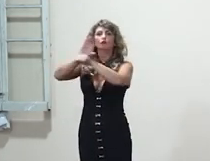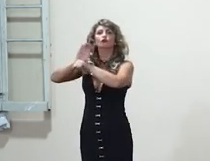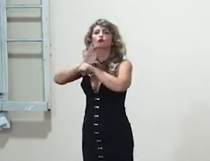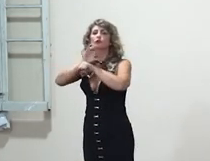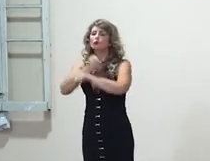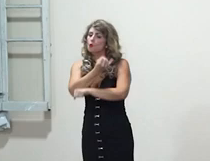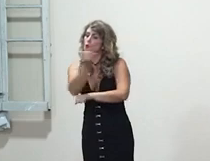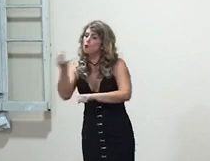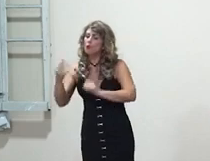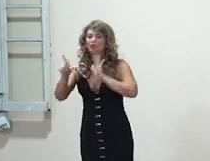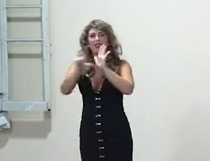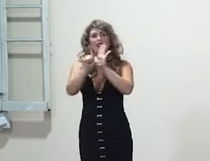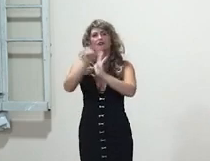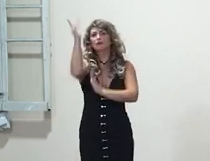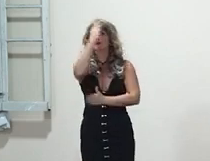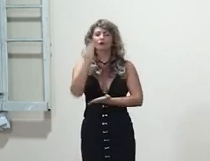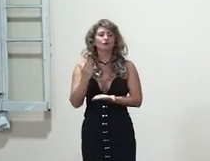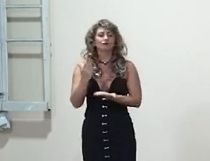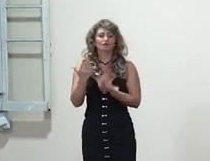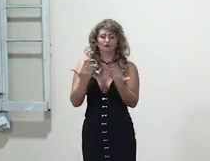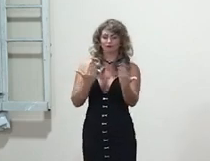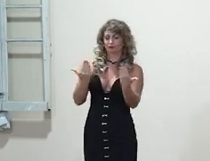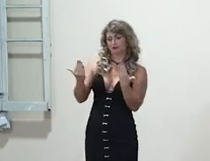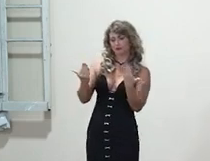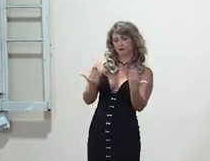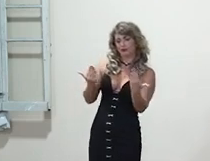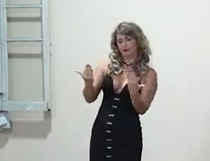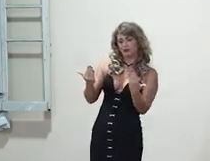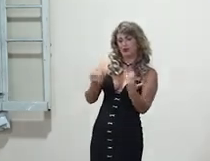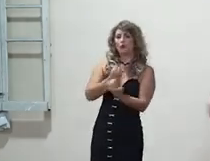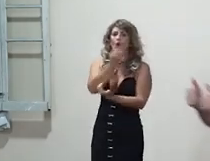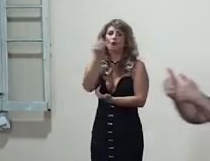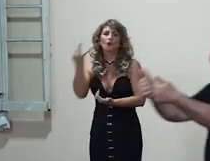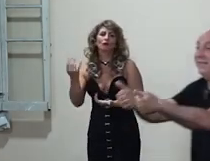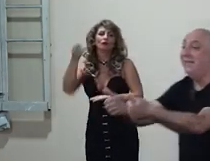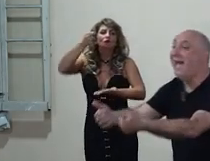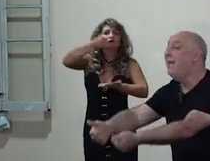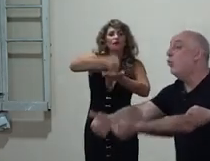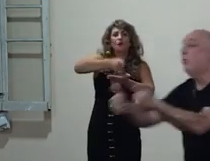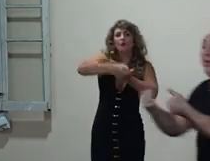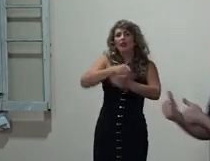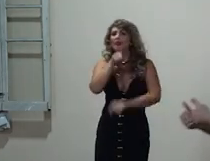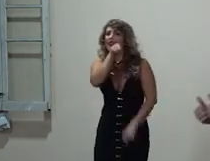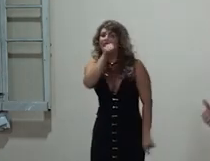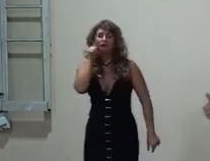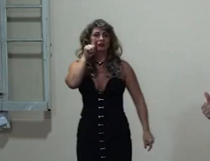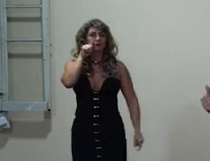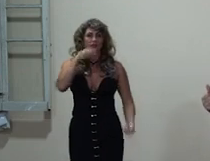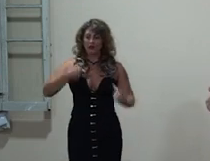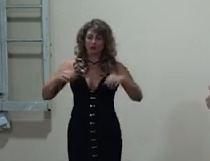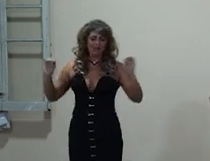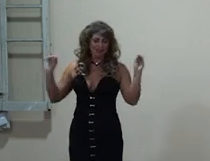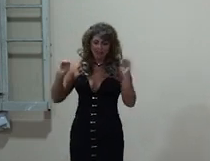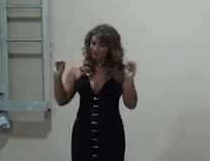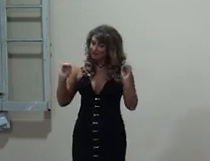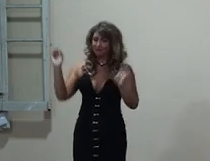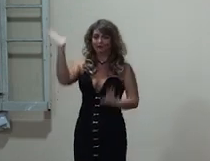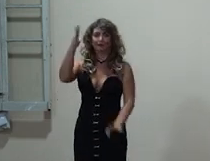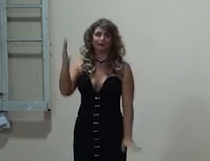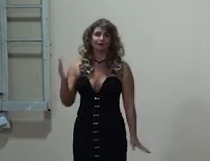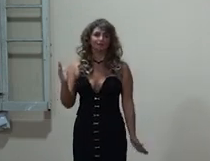olhe quantas leis nós temos no Brasil. E olhe como são cumpridas as leis lá e como não são cumpridas as leis